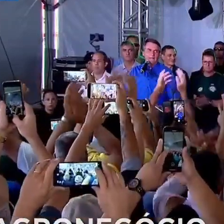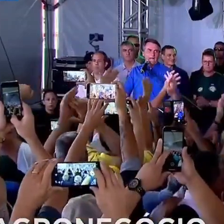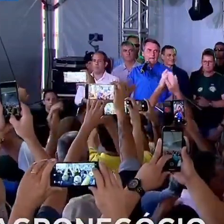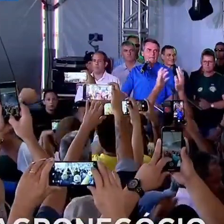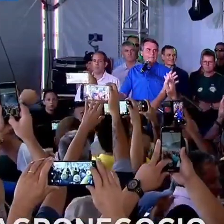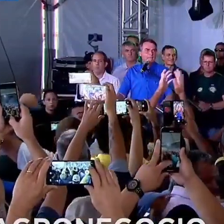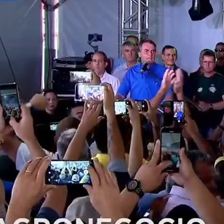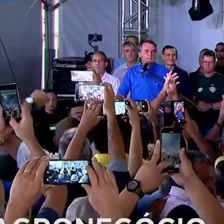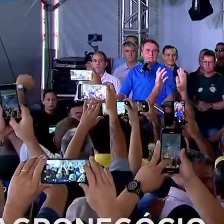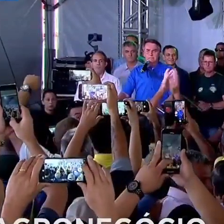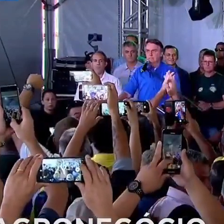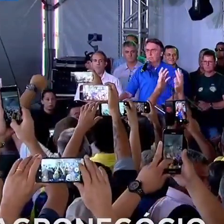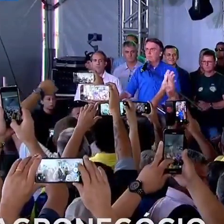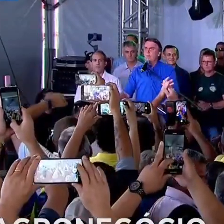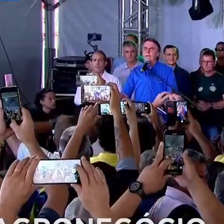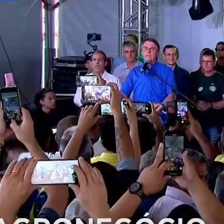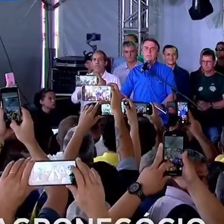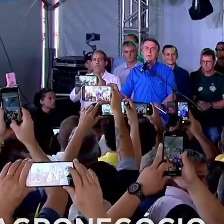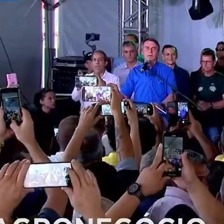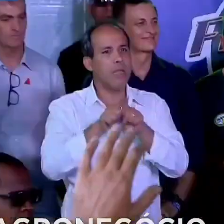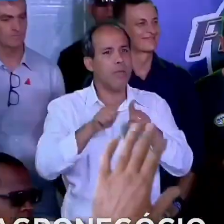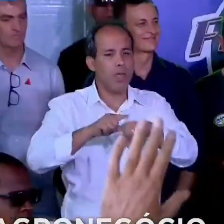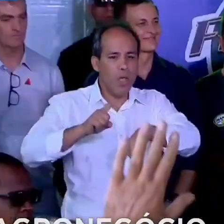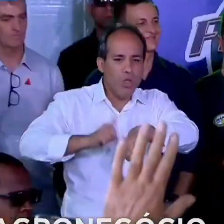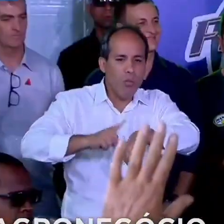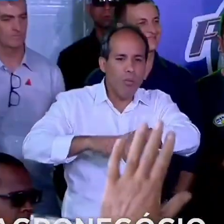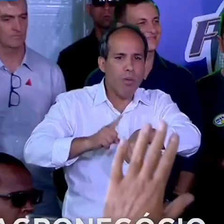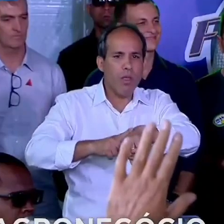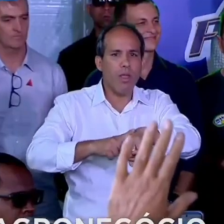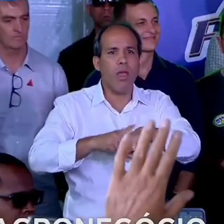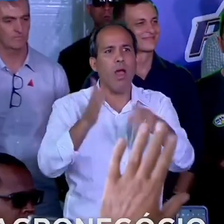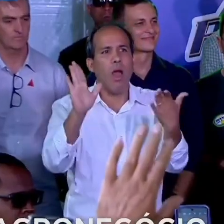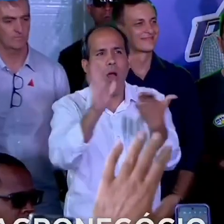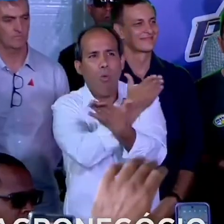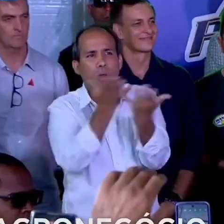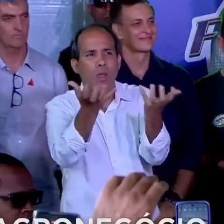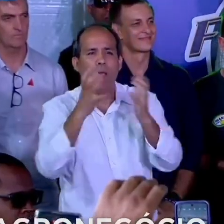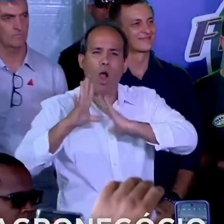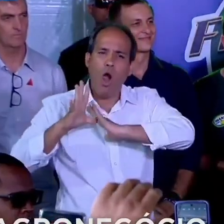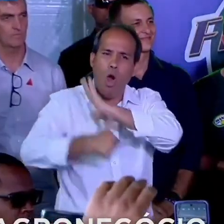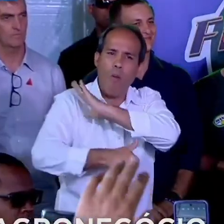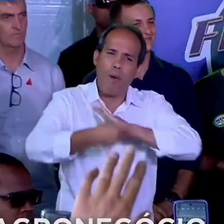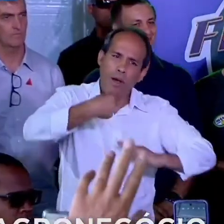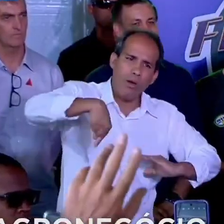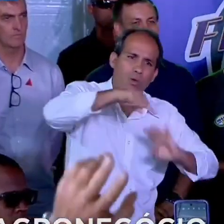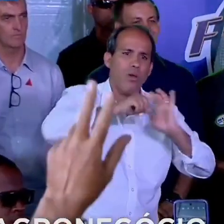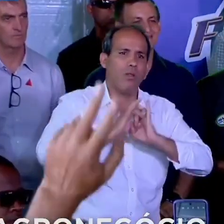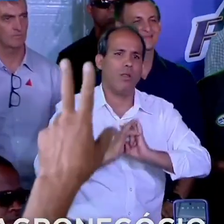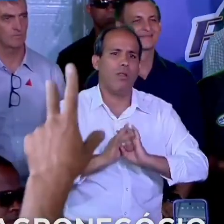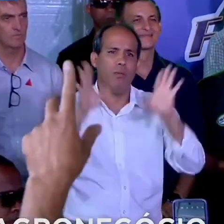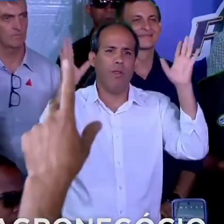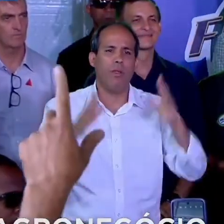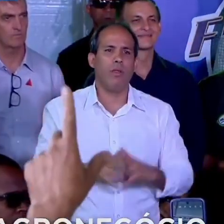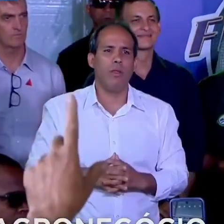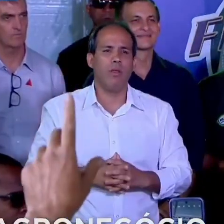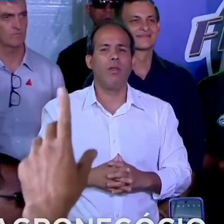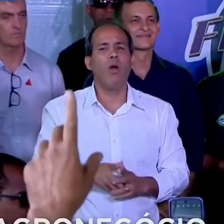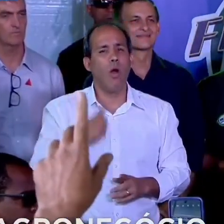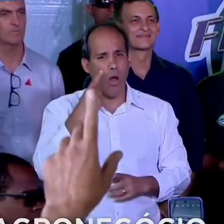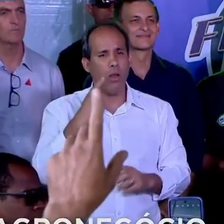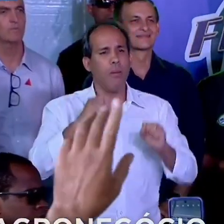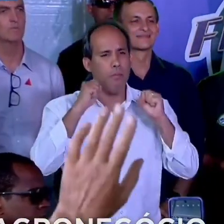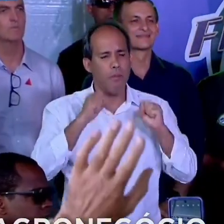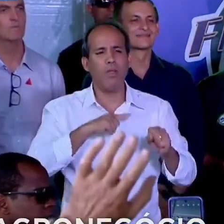E chegar num momento onde alguns querem roubar a nossa liberdade. Pode ter